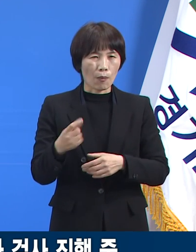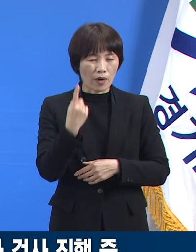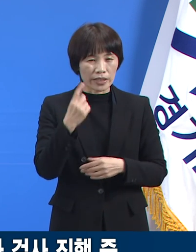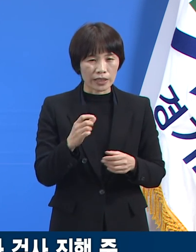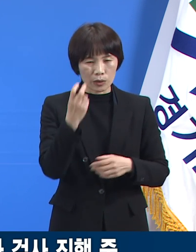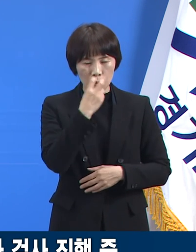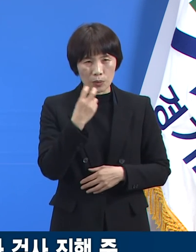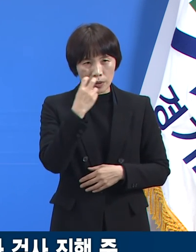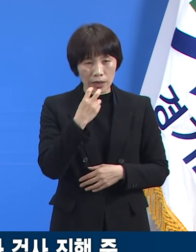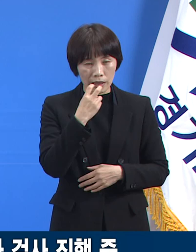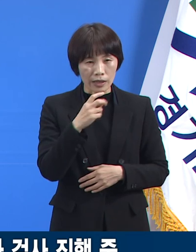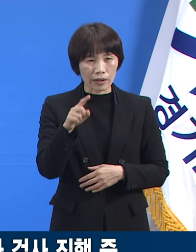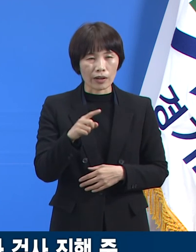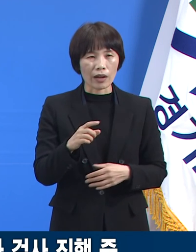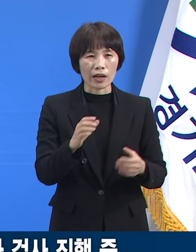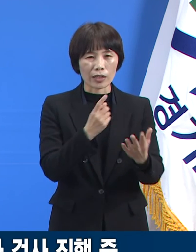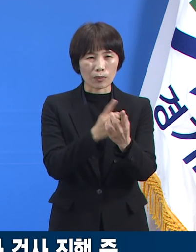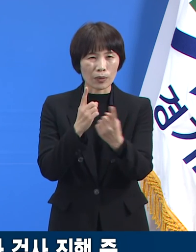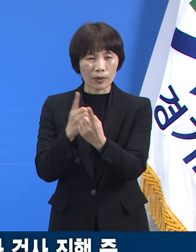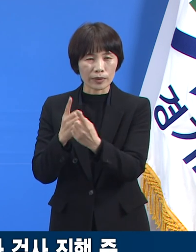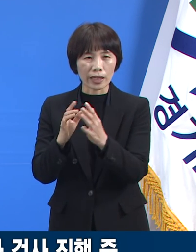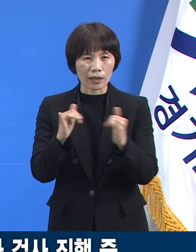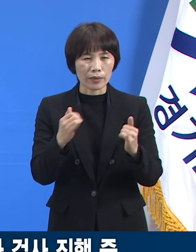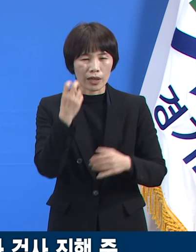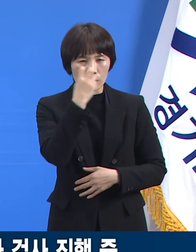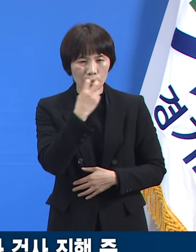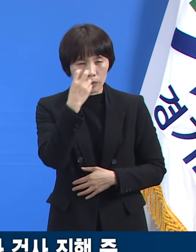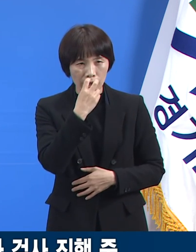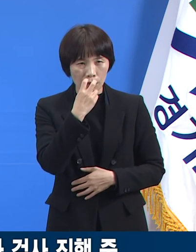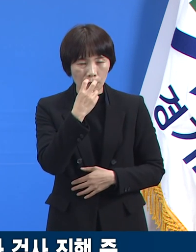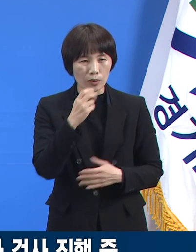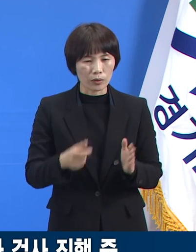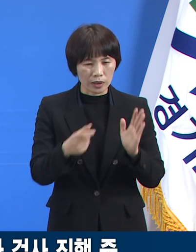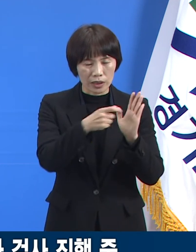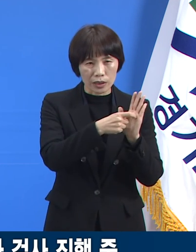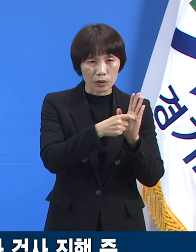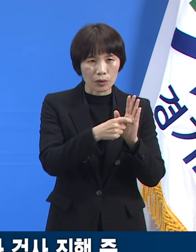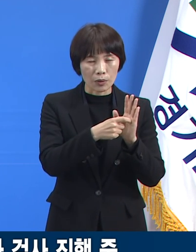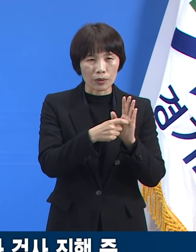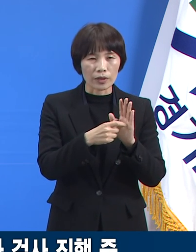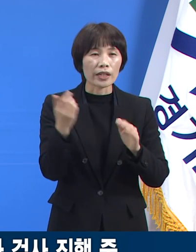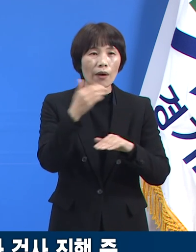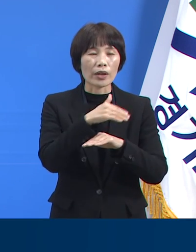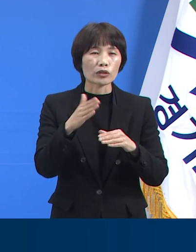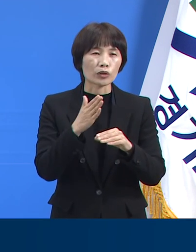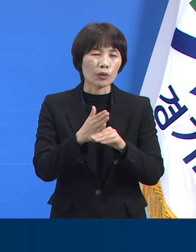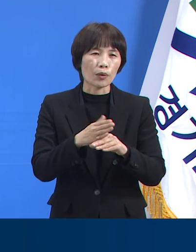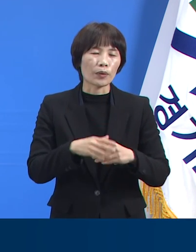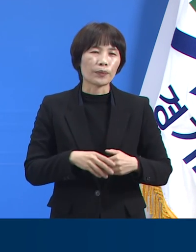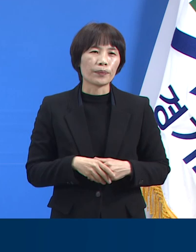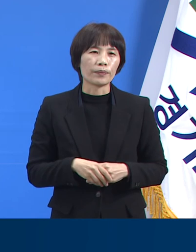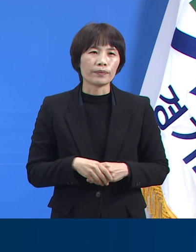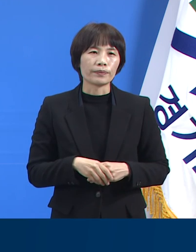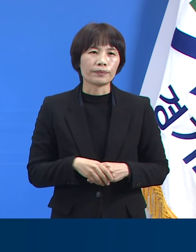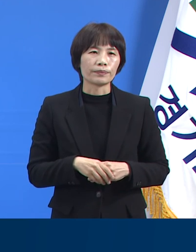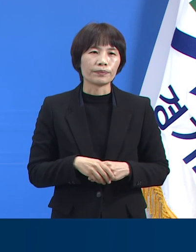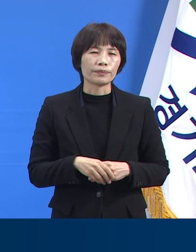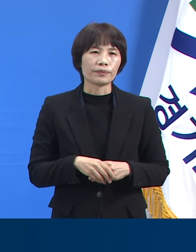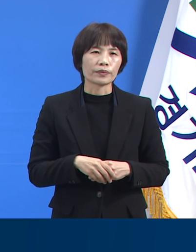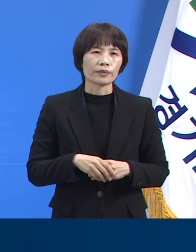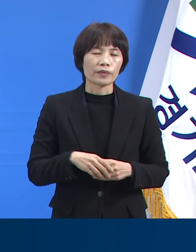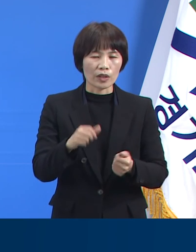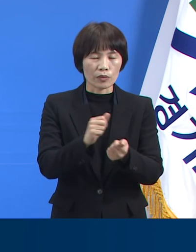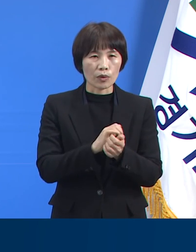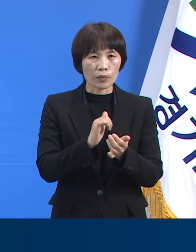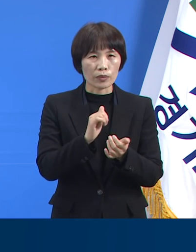오미크론 변이 접촉자에 대해 24시간 내 접촉자 조사 및 등록을 완료토록 하고 있고 오미크론 변이 접종자는 접종을